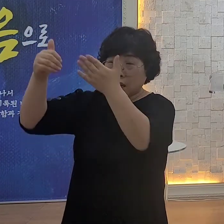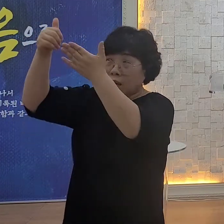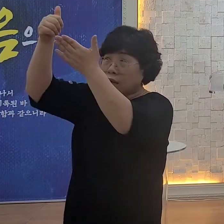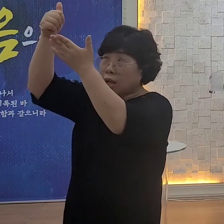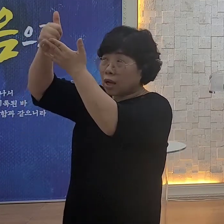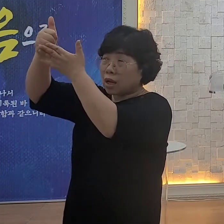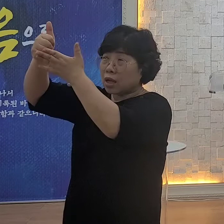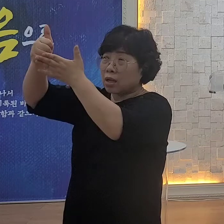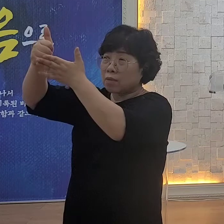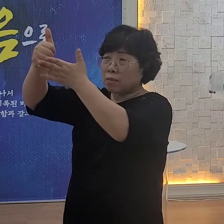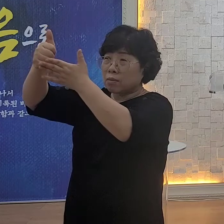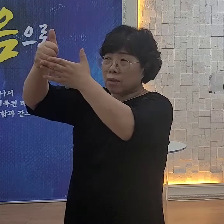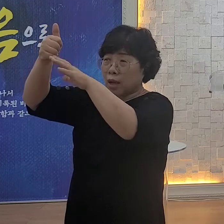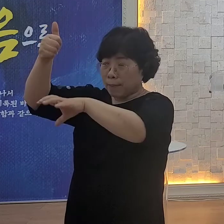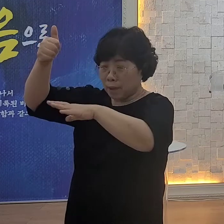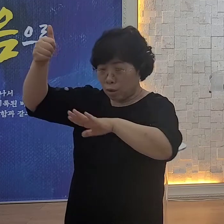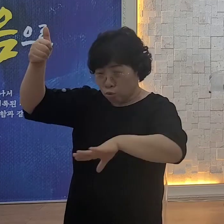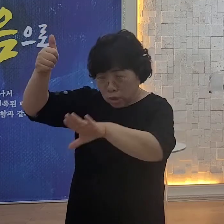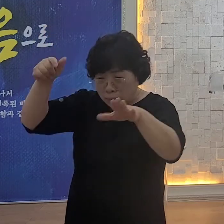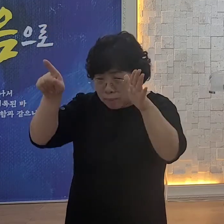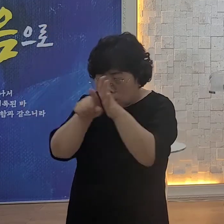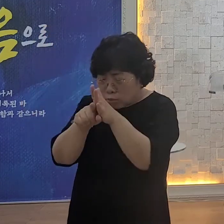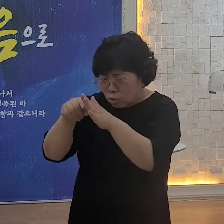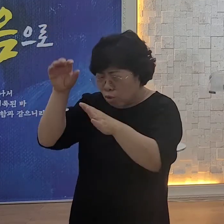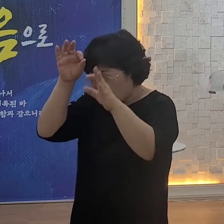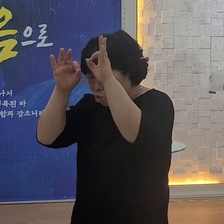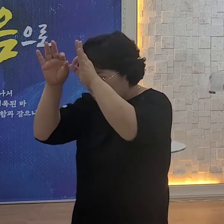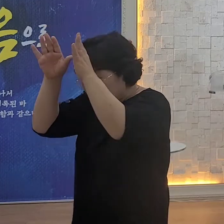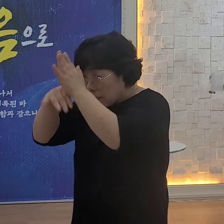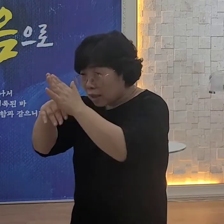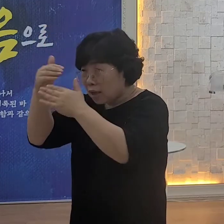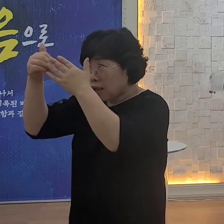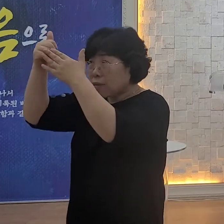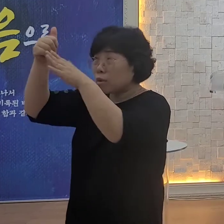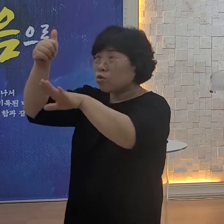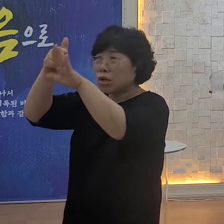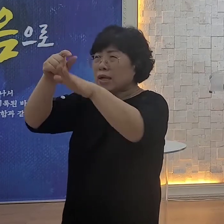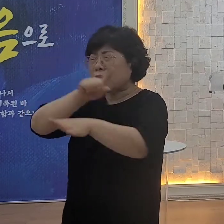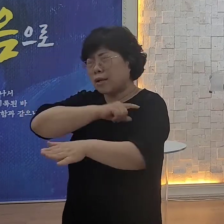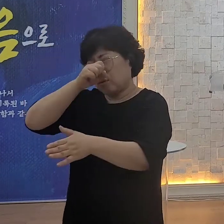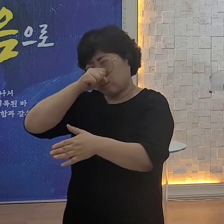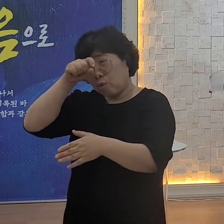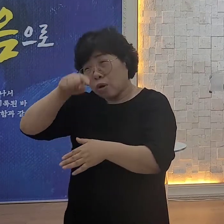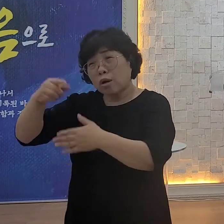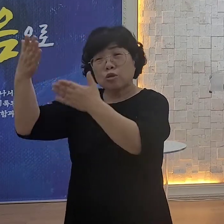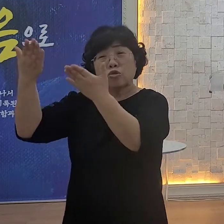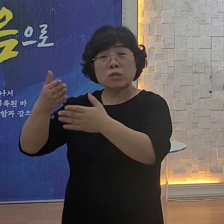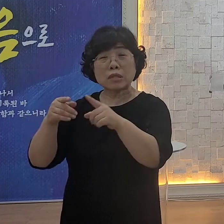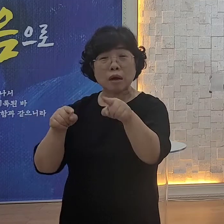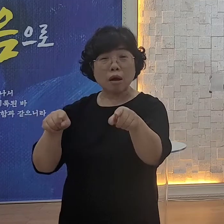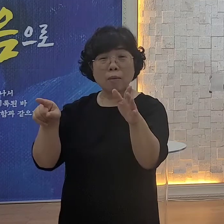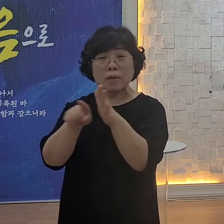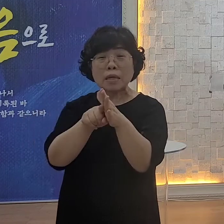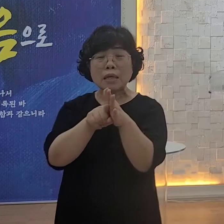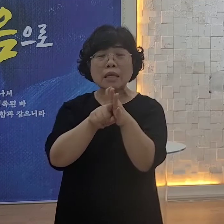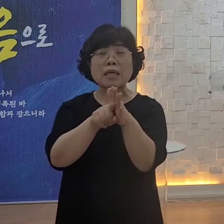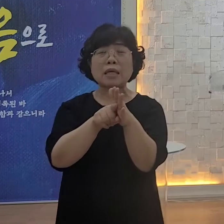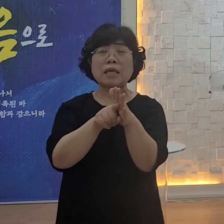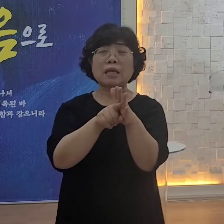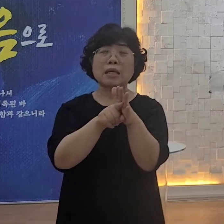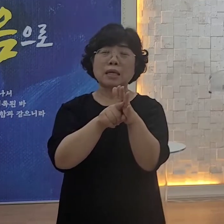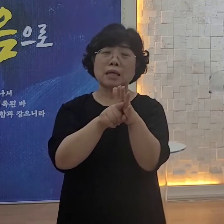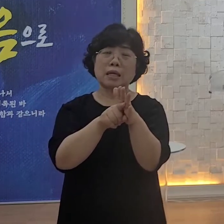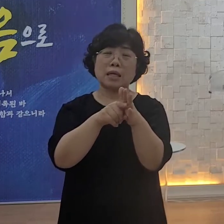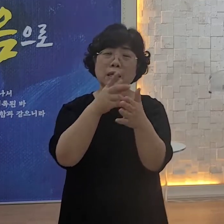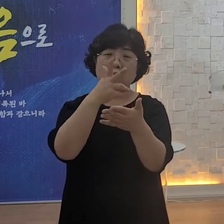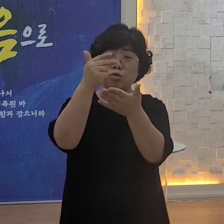우리가 믿음으로 구할 때에 하나님께서 우리에게 가장 좋은 것 주신다는 사실을 믿으시기를 주의 이름으로